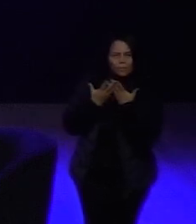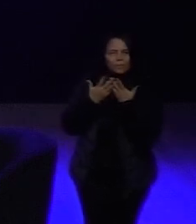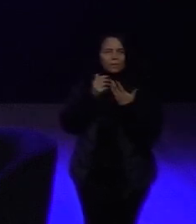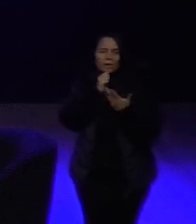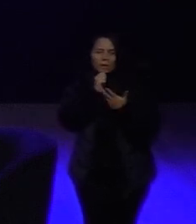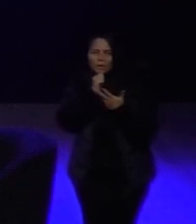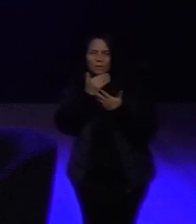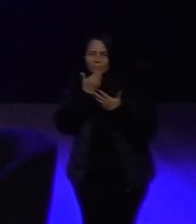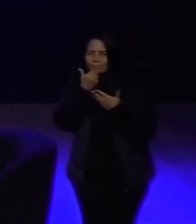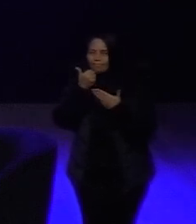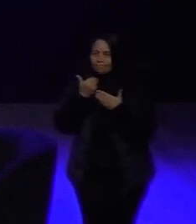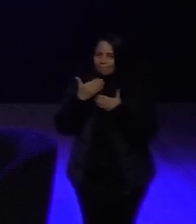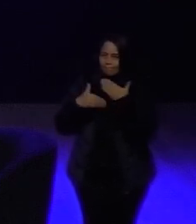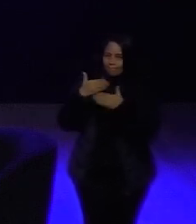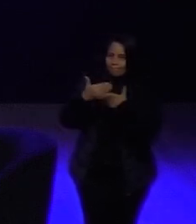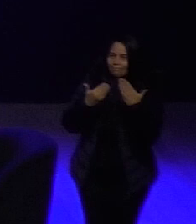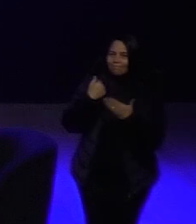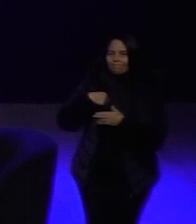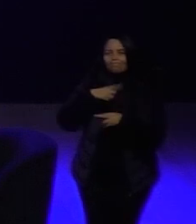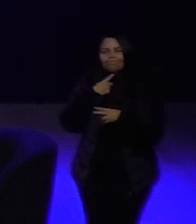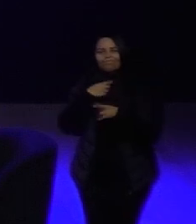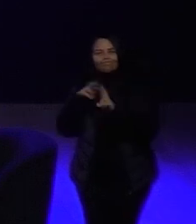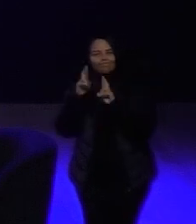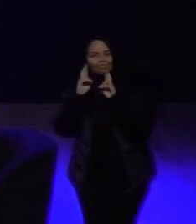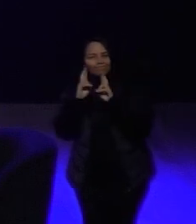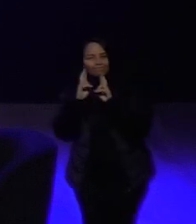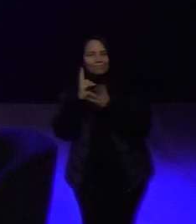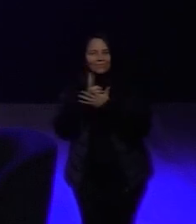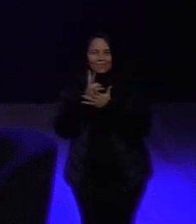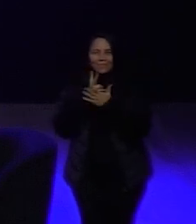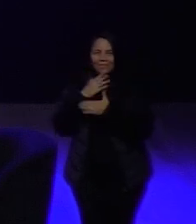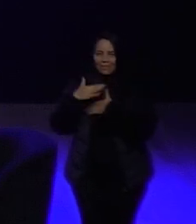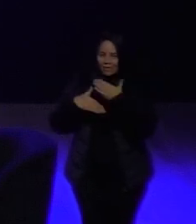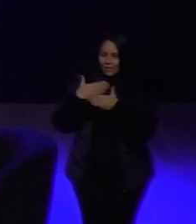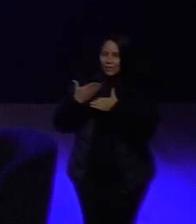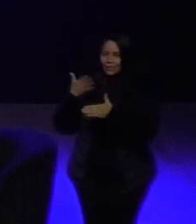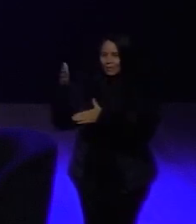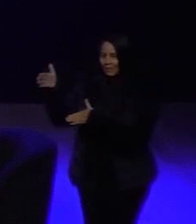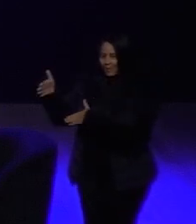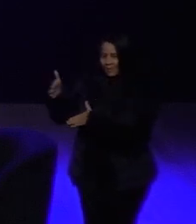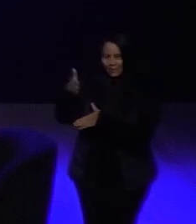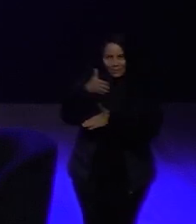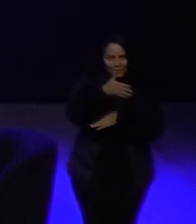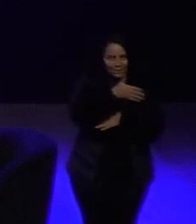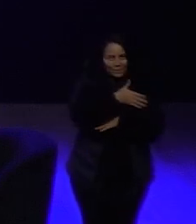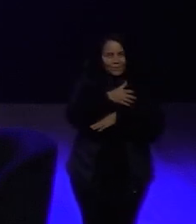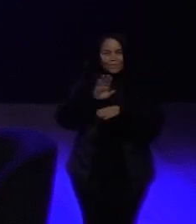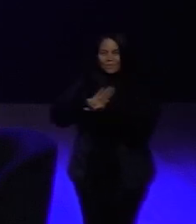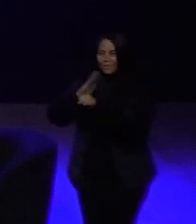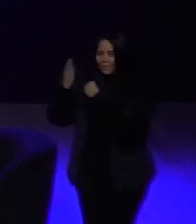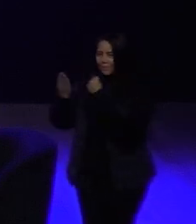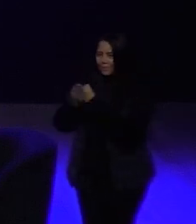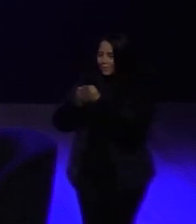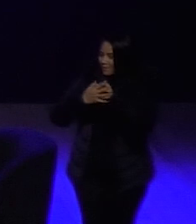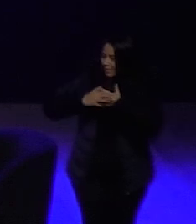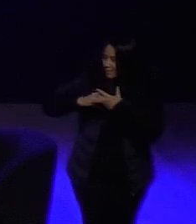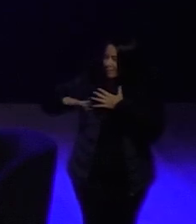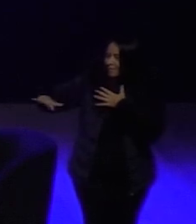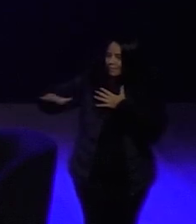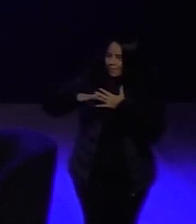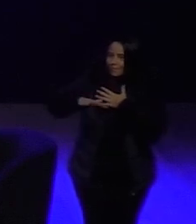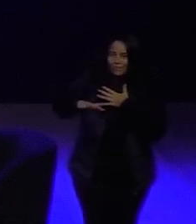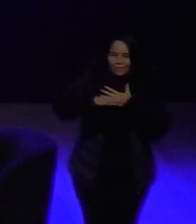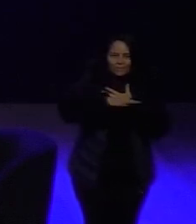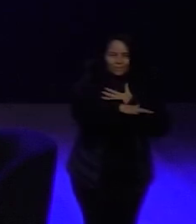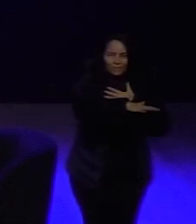podem melhorar, né, fica esse nosso desejo de estar cada vez mais presentes, né, e descentralizar as nossas ações, não esperar que as